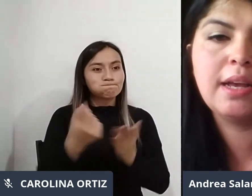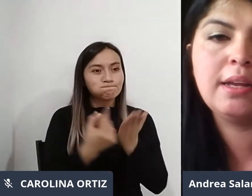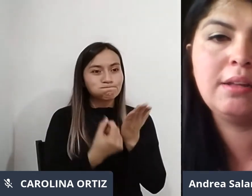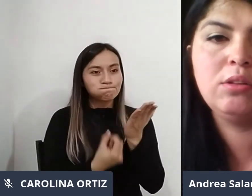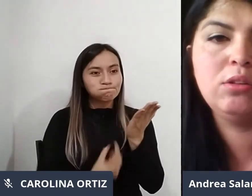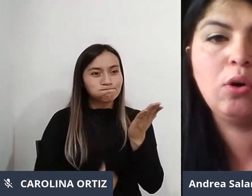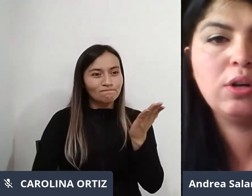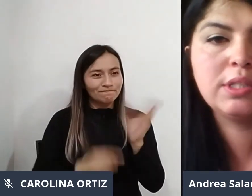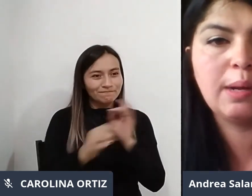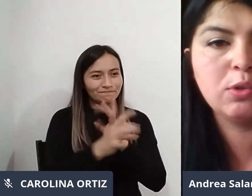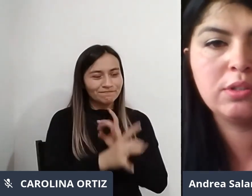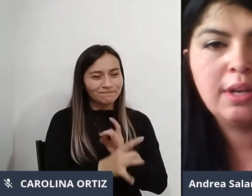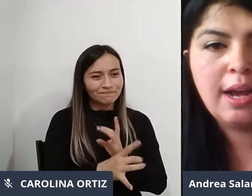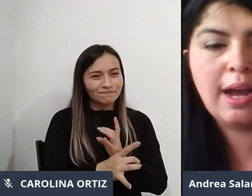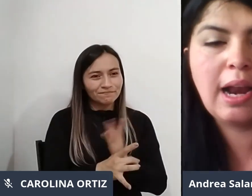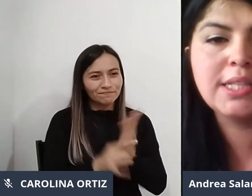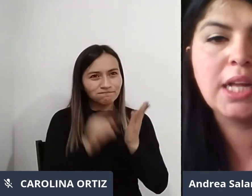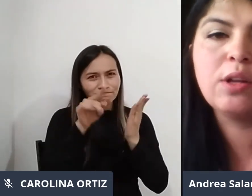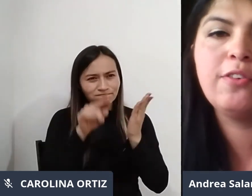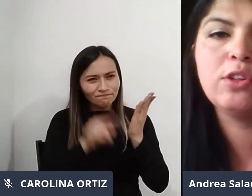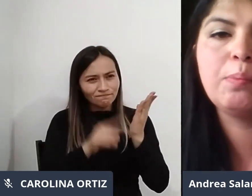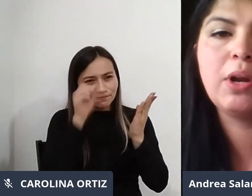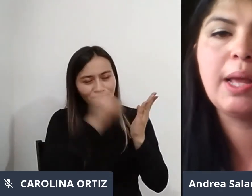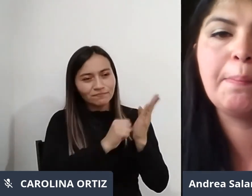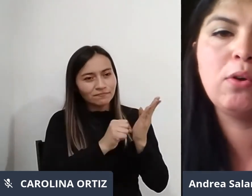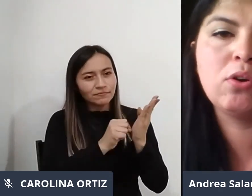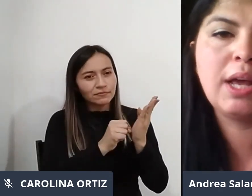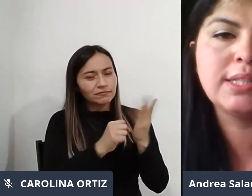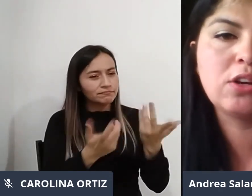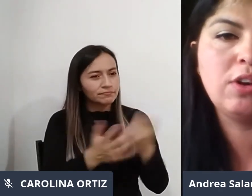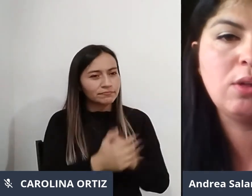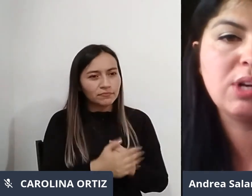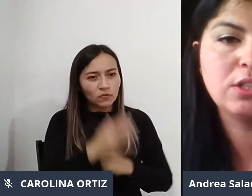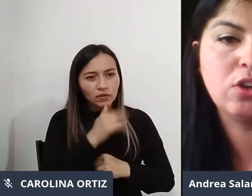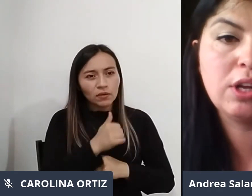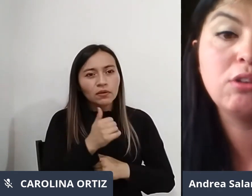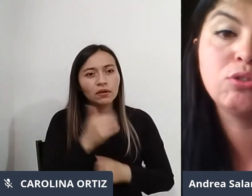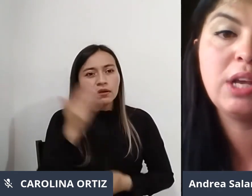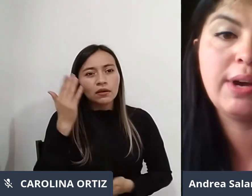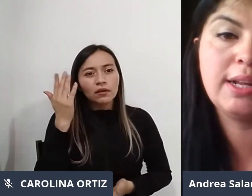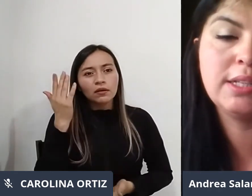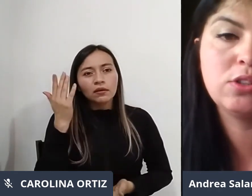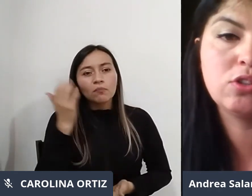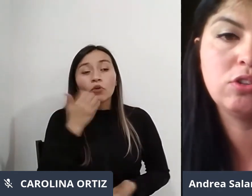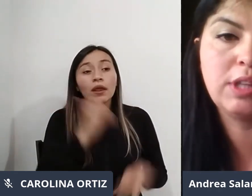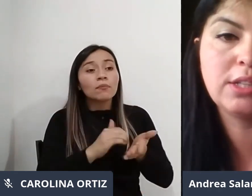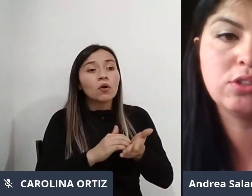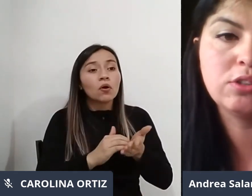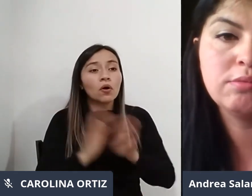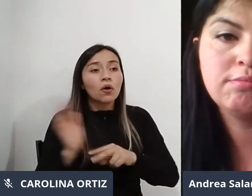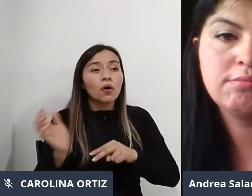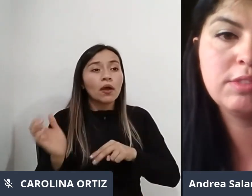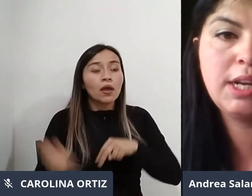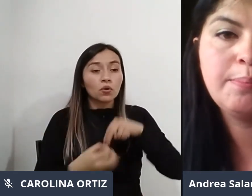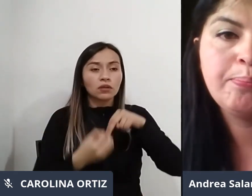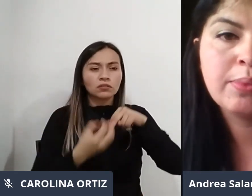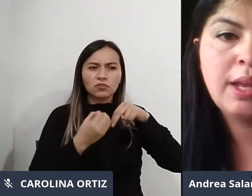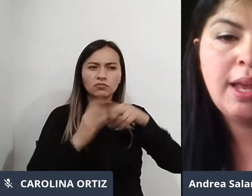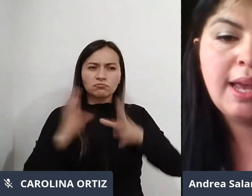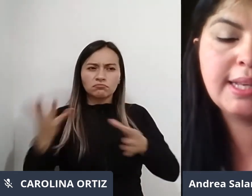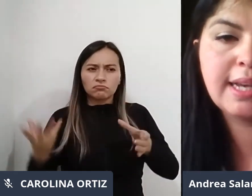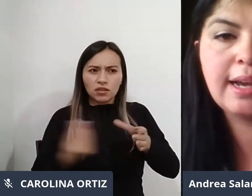y es que no estamos analizando de fondo, por ejemplo, qué hacer con la educación inclusiva en estos contextos,